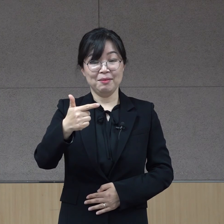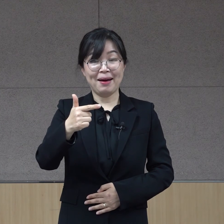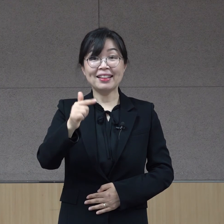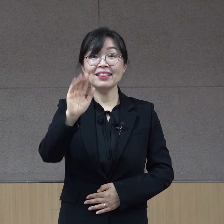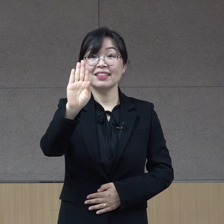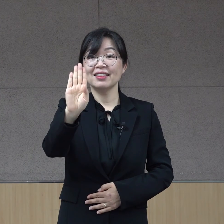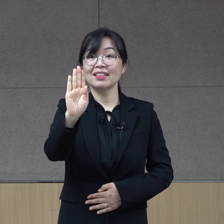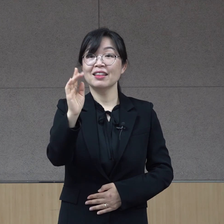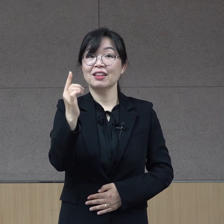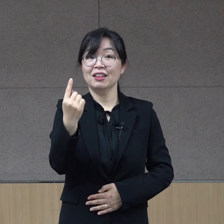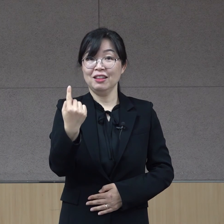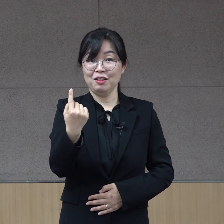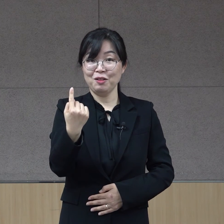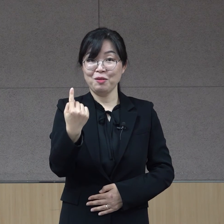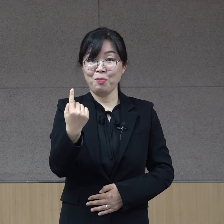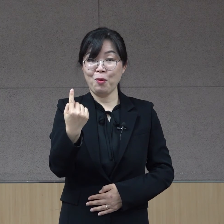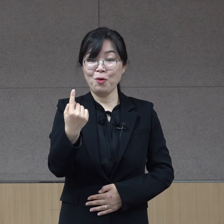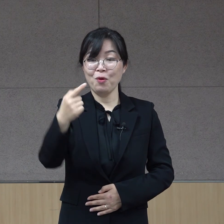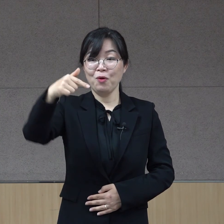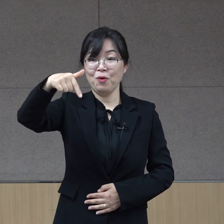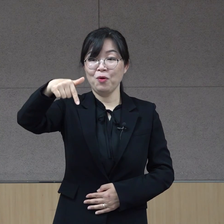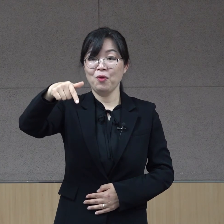만, 보,